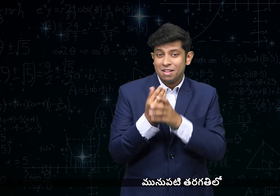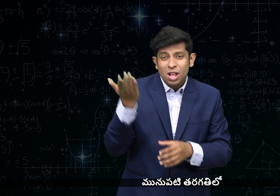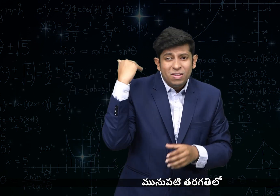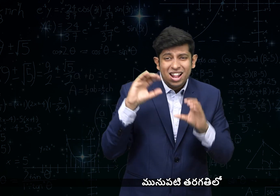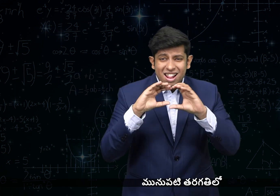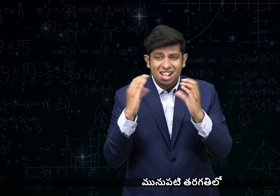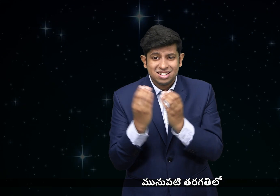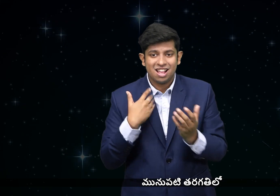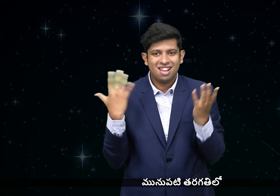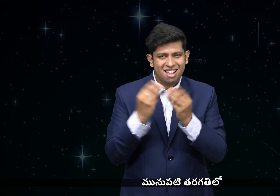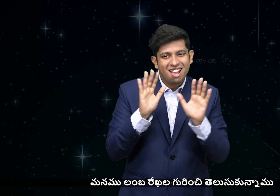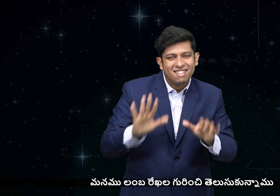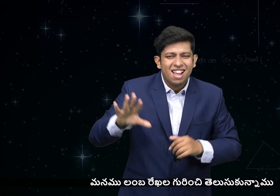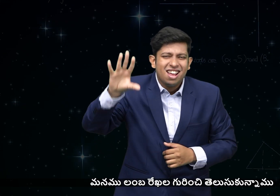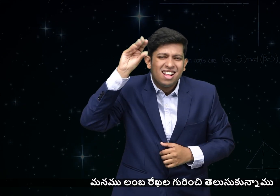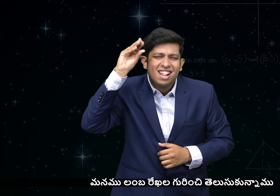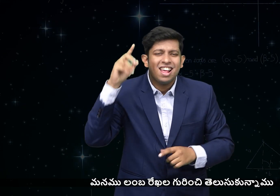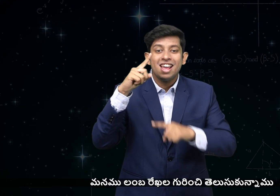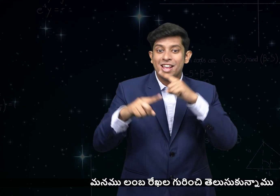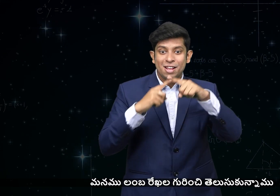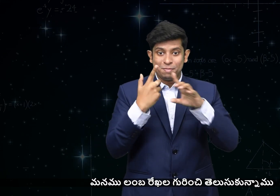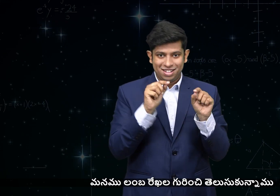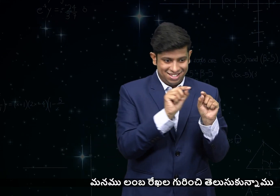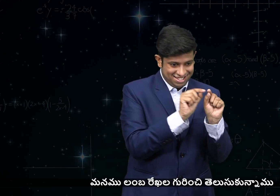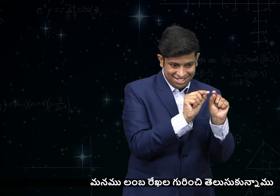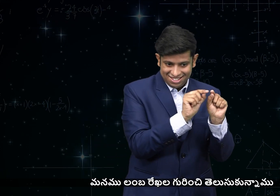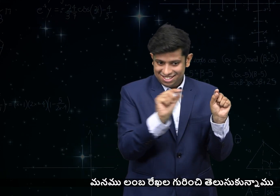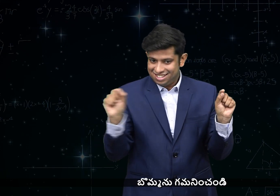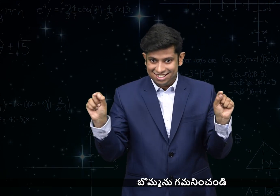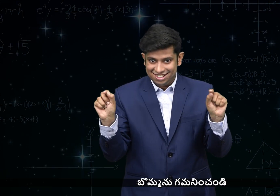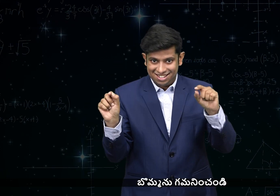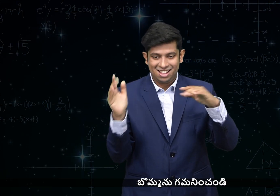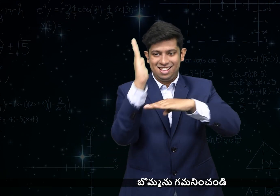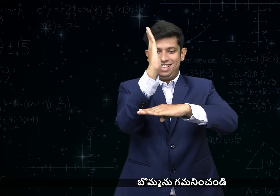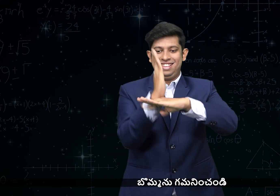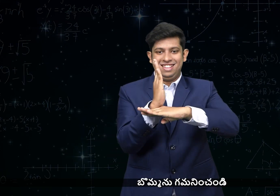మునుపటి తరగతిలో మనం లంబ రేఖల గురించి తెలుసుకున్నాము. బొమ్మను గమనించండి.